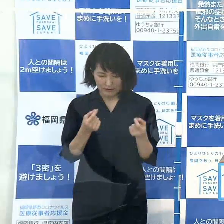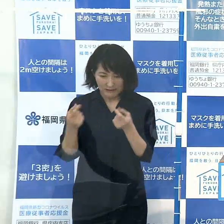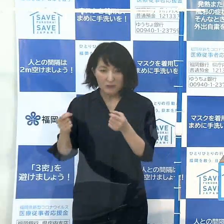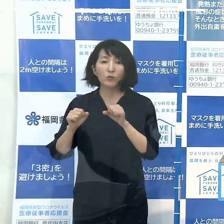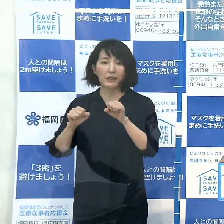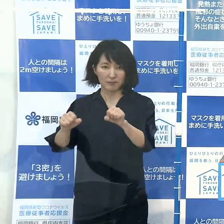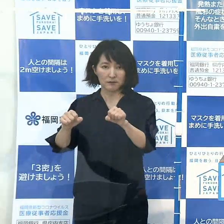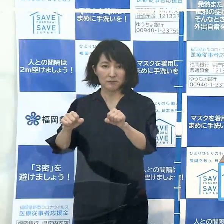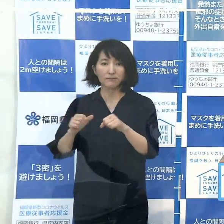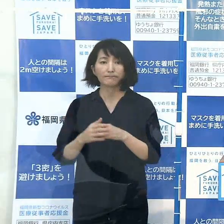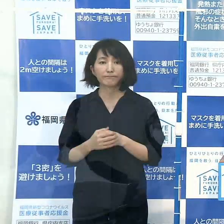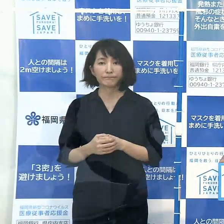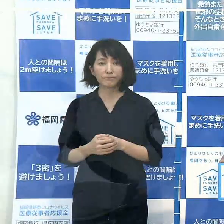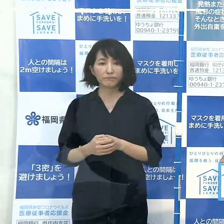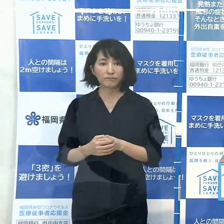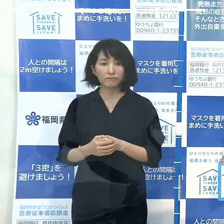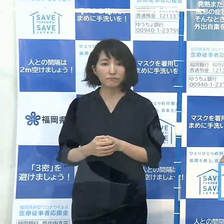し、